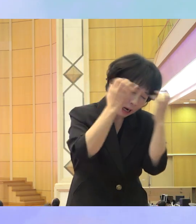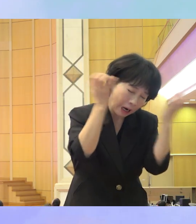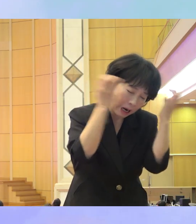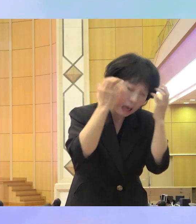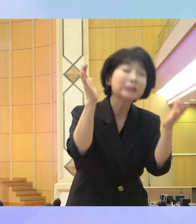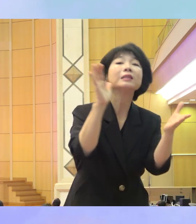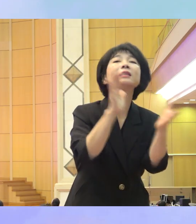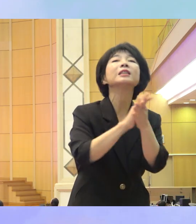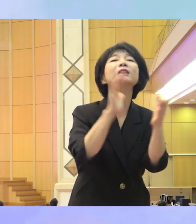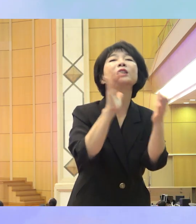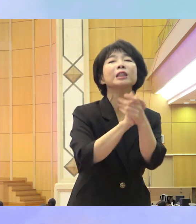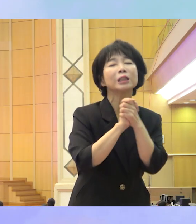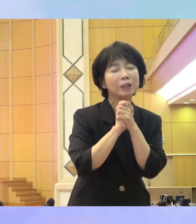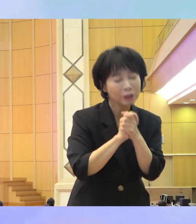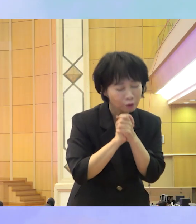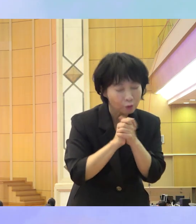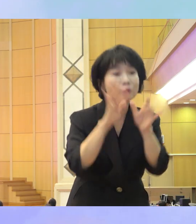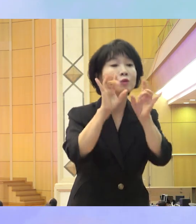시달린